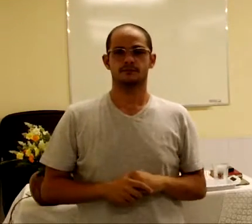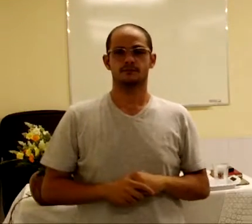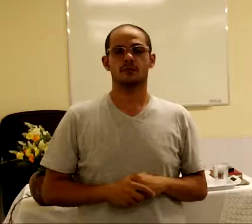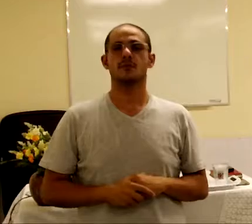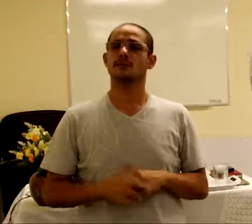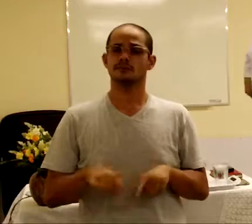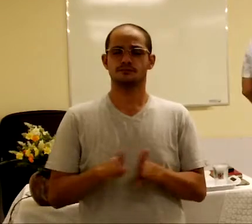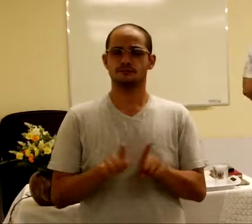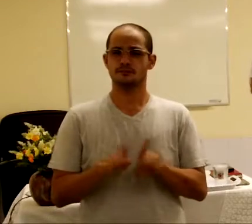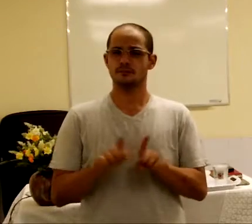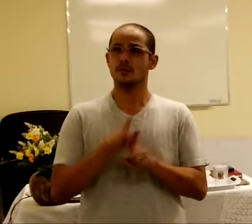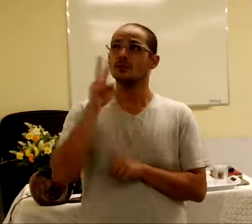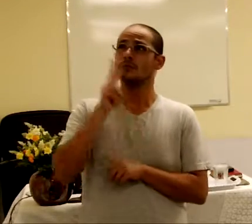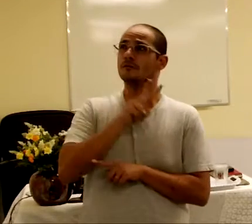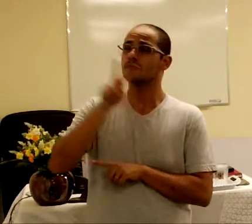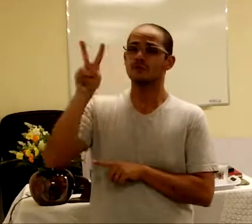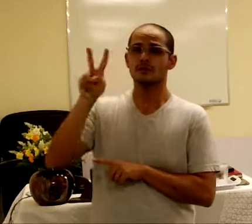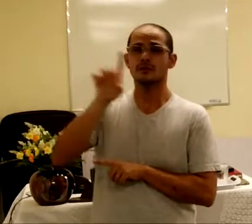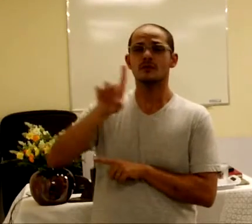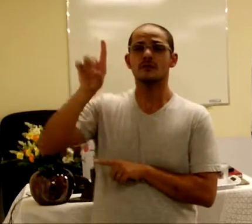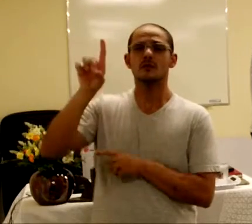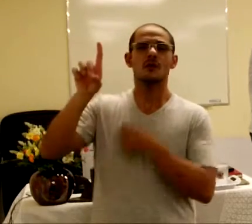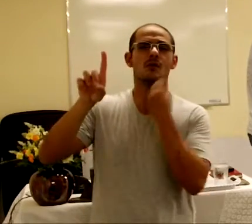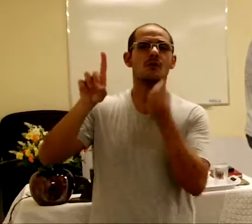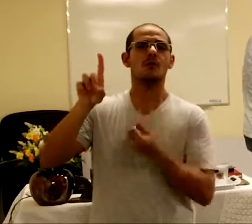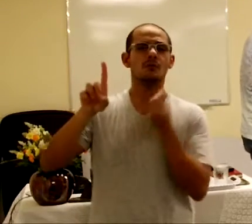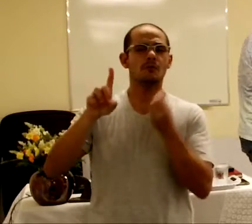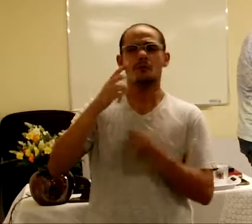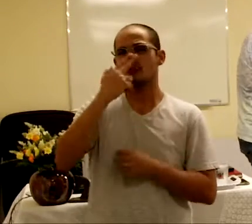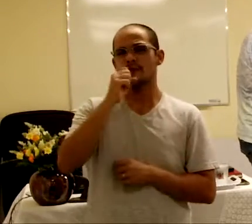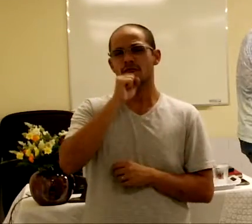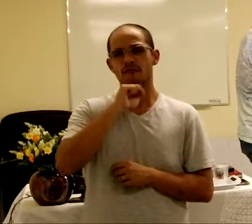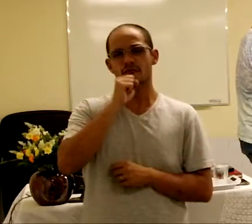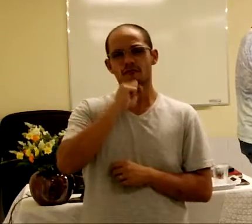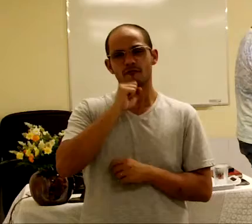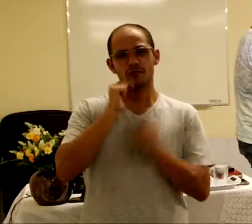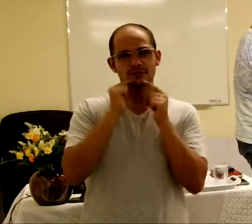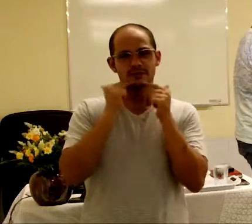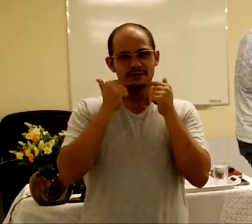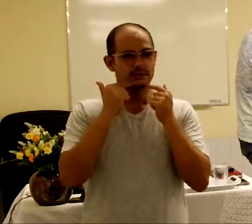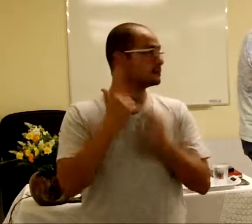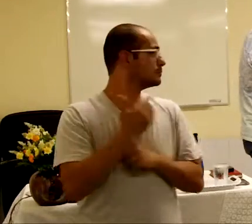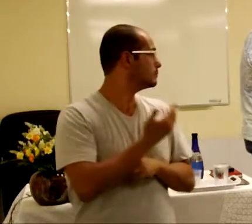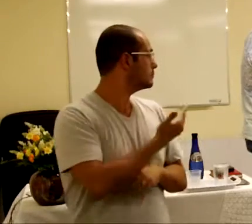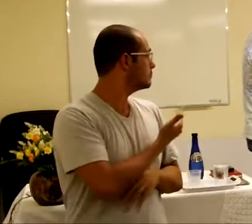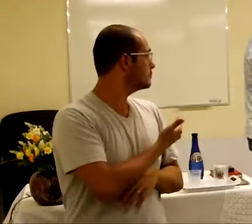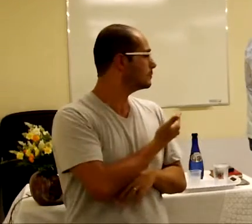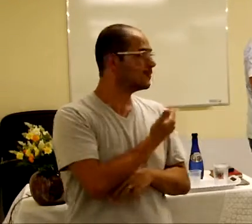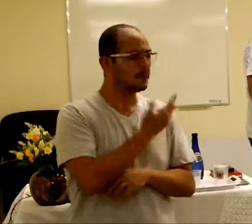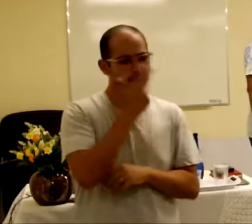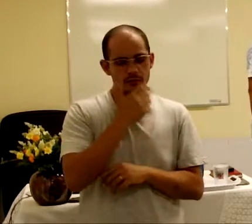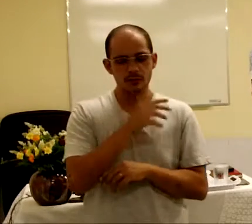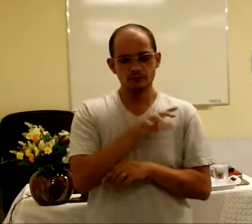E muitos enxergam Deus, veem Deus através da imagem de um senhor simpático de barbas brancas que está no alto, cuidando de